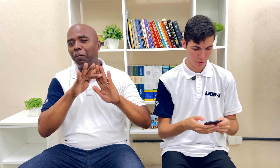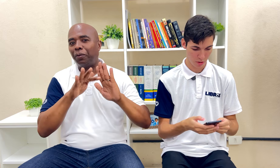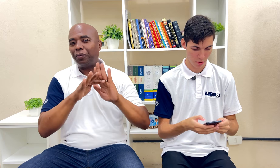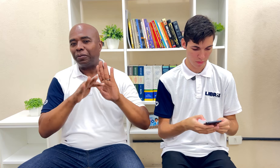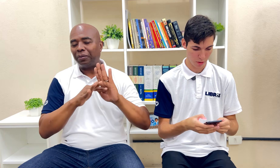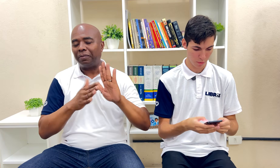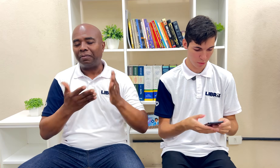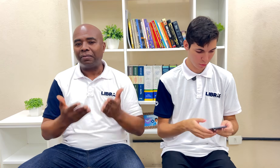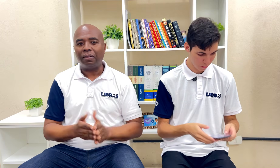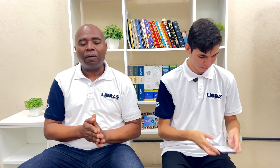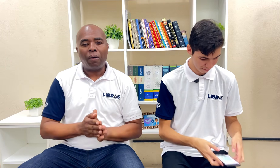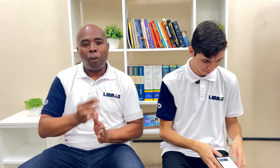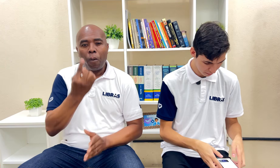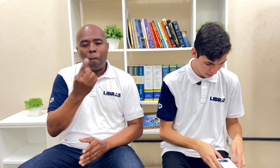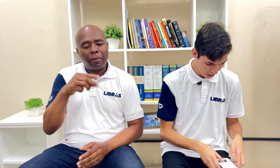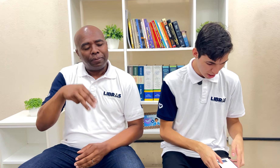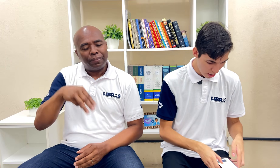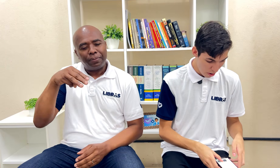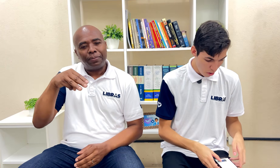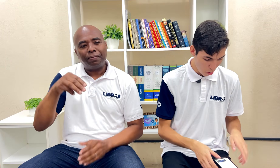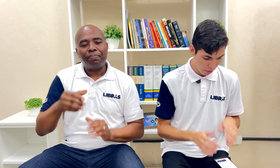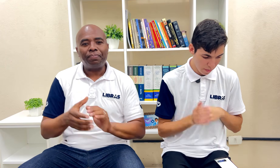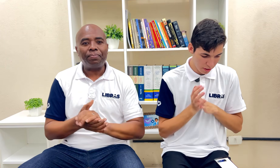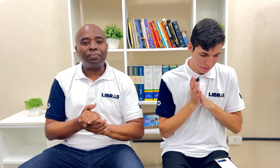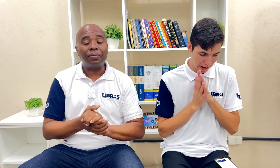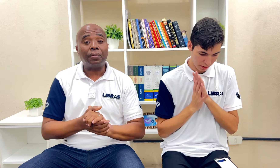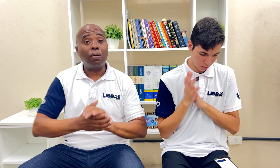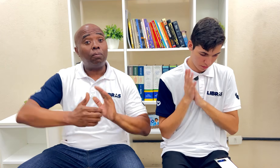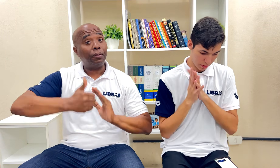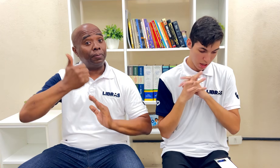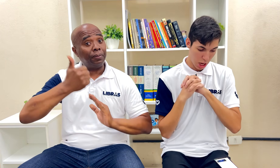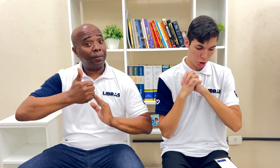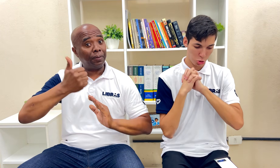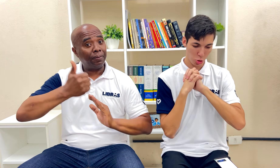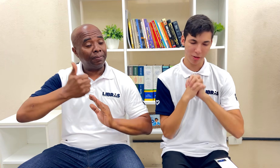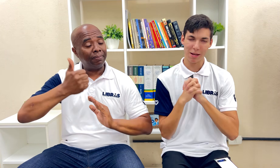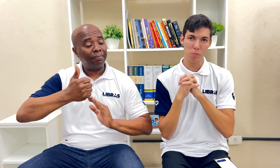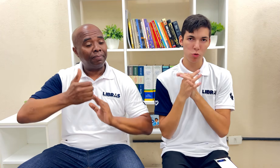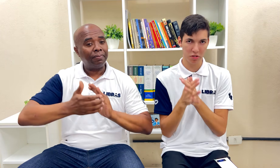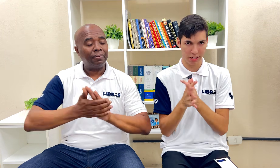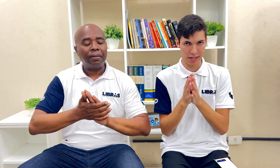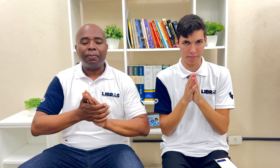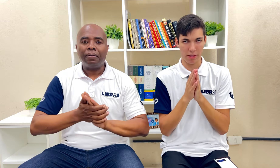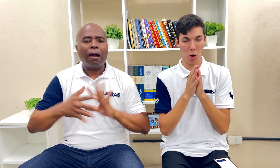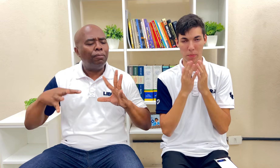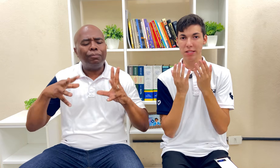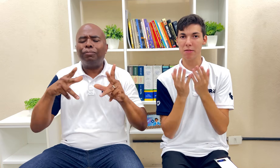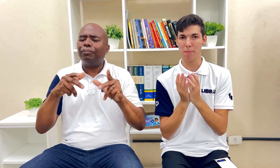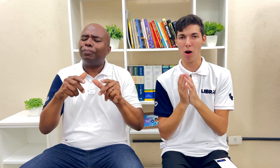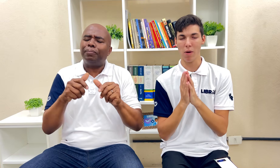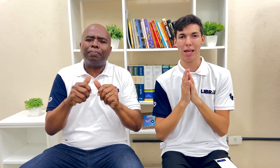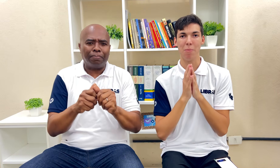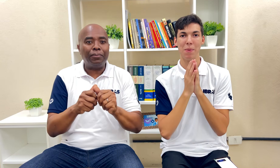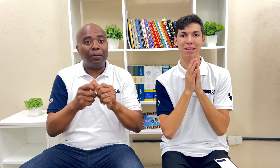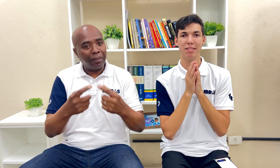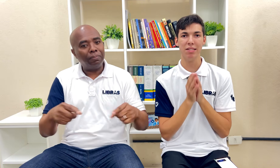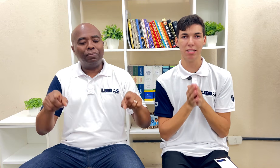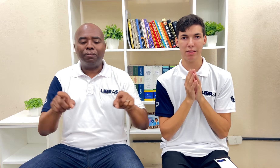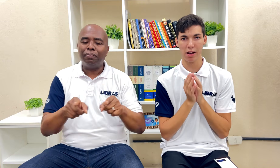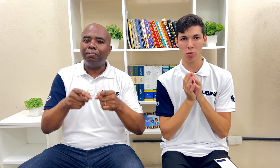Só um minuto. O primeiro aspecto, toda música, e é o principal, ela precisa ter a